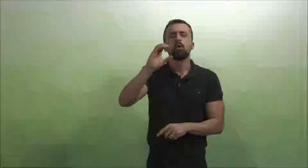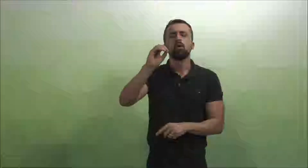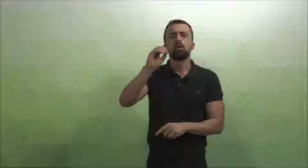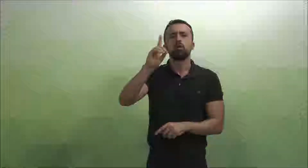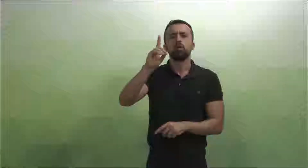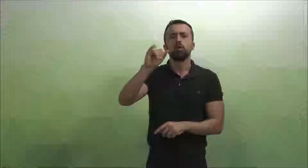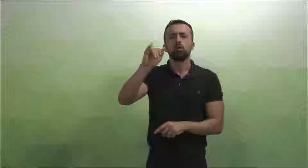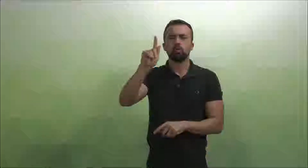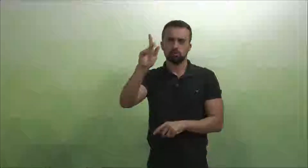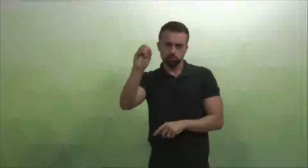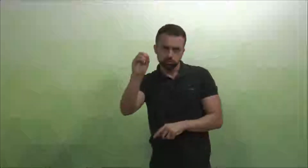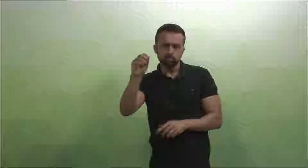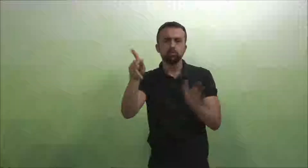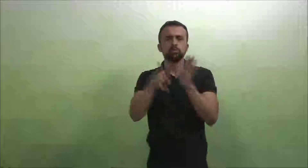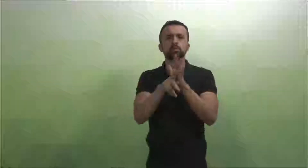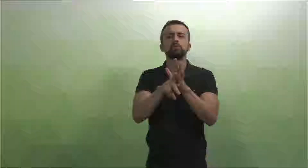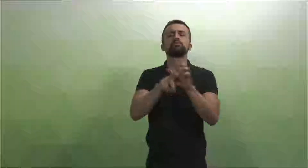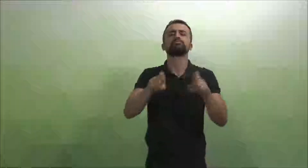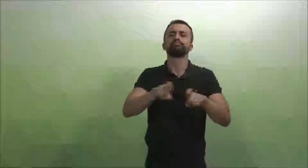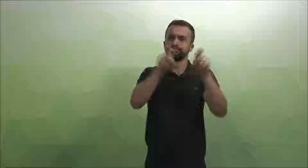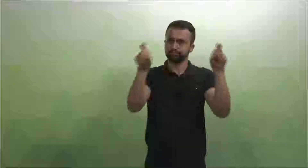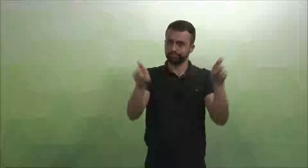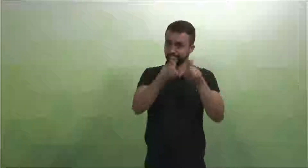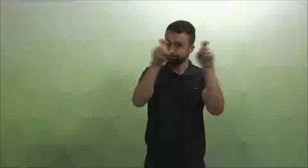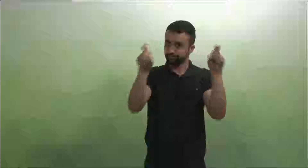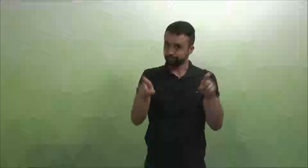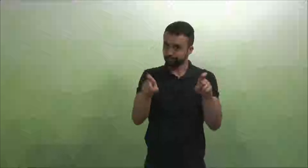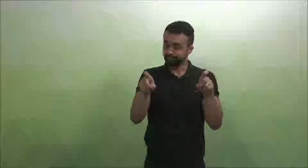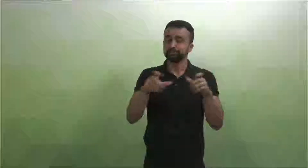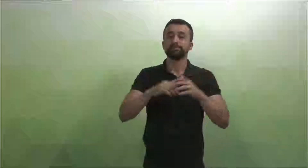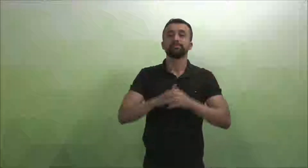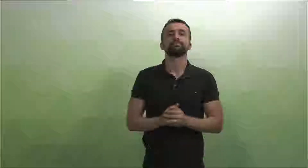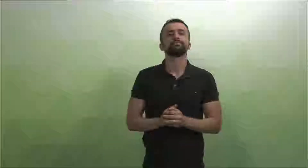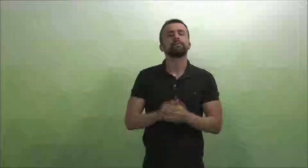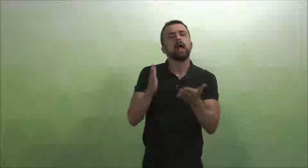A linguagem ou código dos computadores